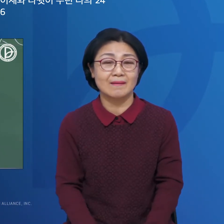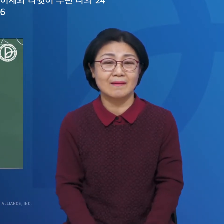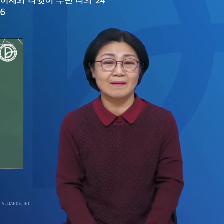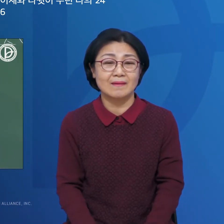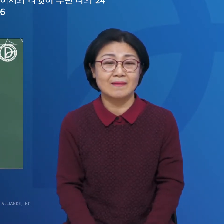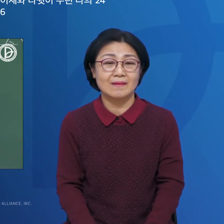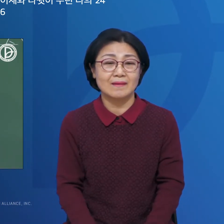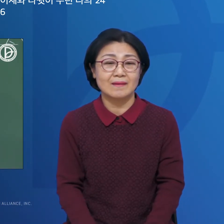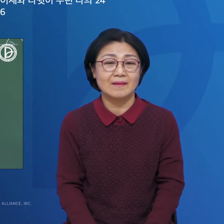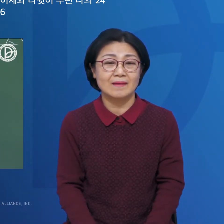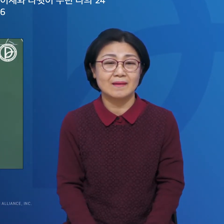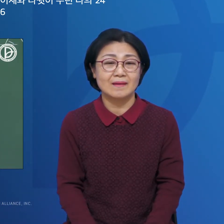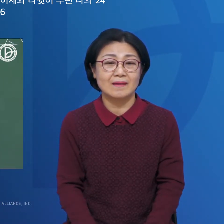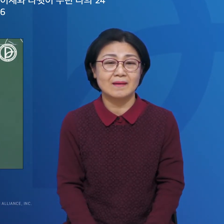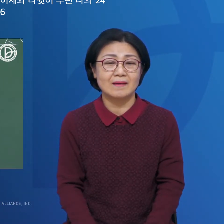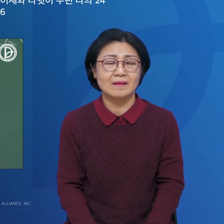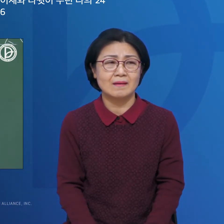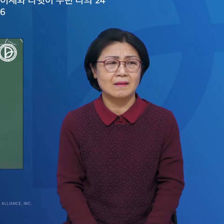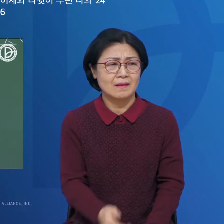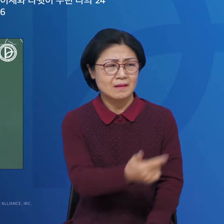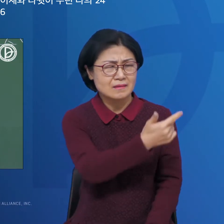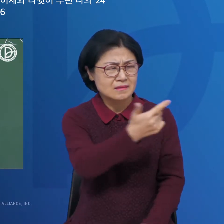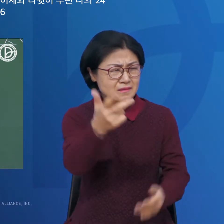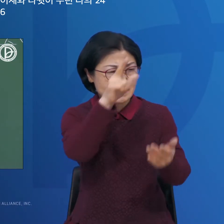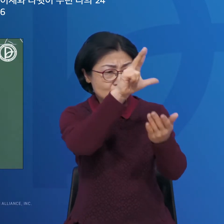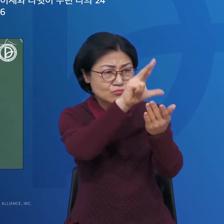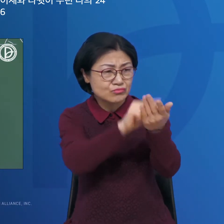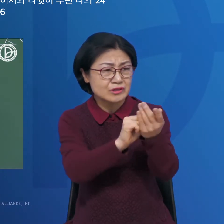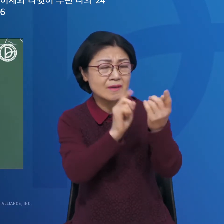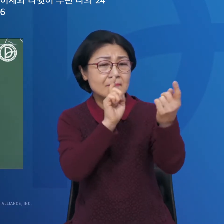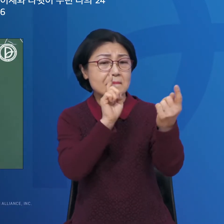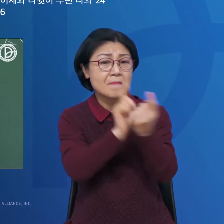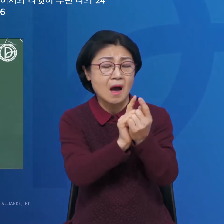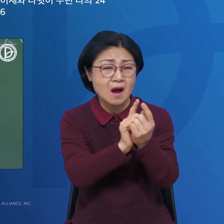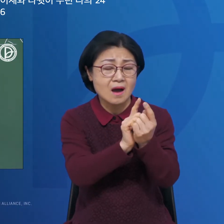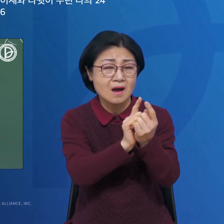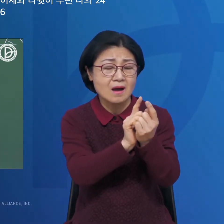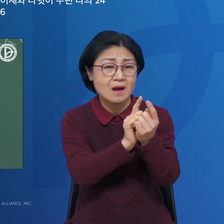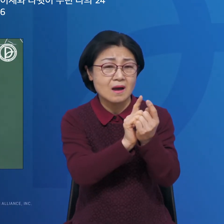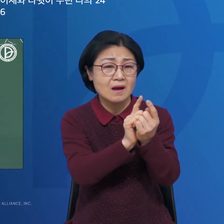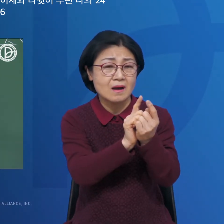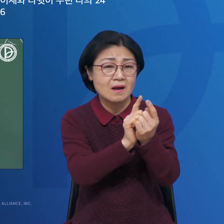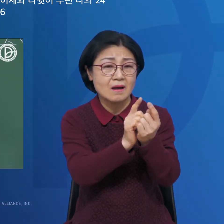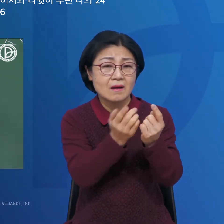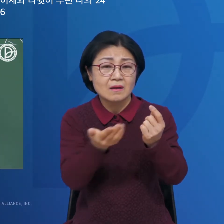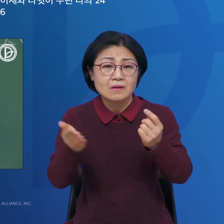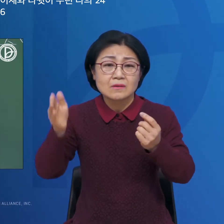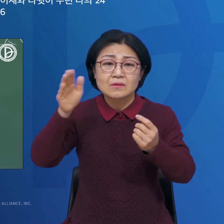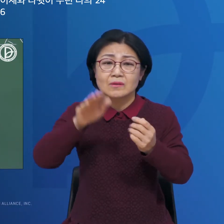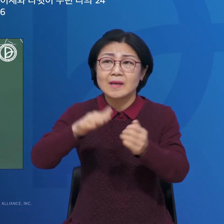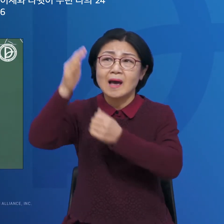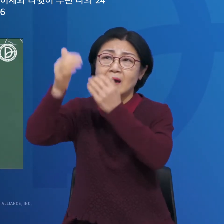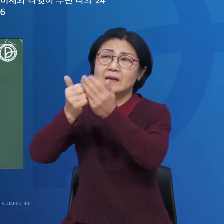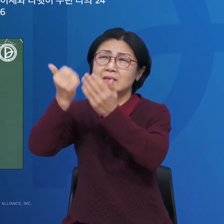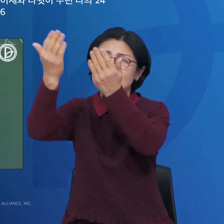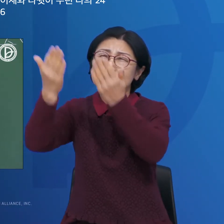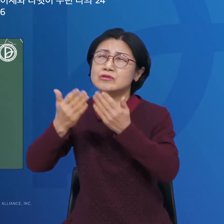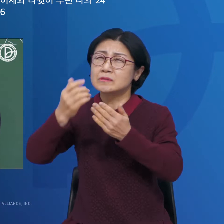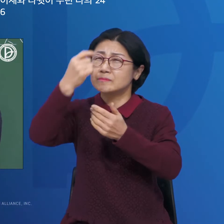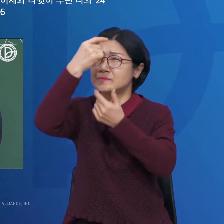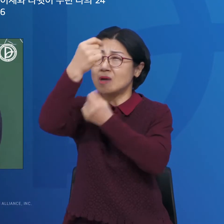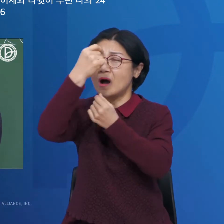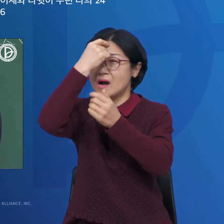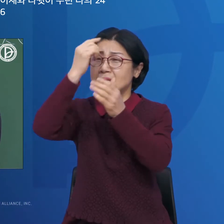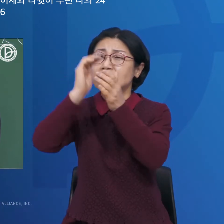going to happen? 나는 지금요 큰 문제가 와 있단 말이에요. I have a great problem 그 before 나는 me, 문제 속에서 이걸 찾은 거예요. but through that I gained these important